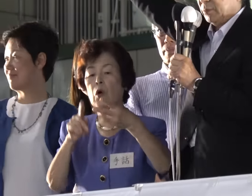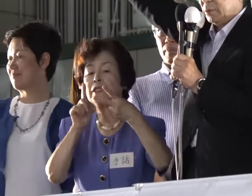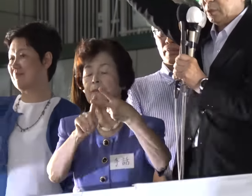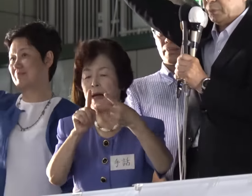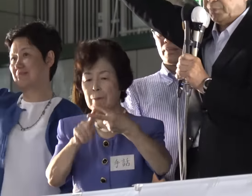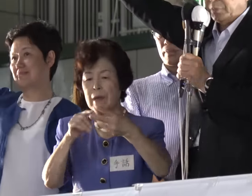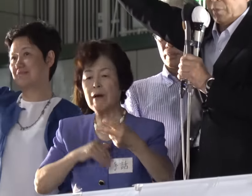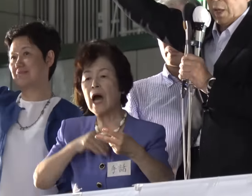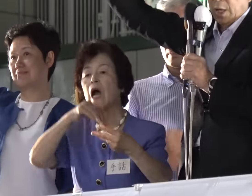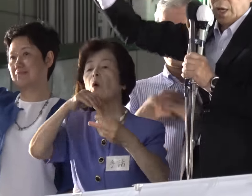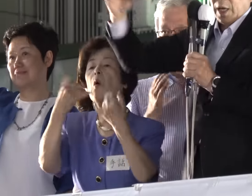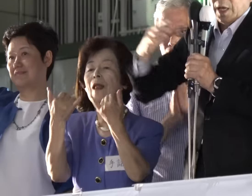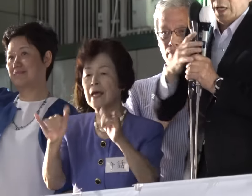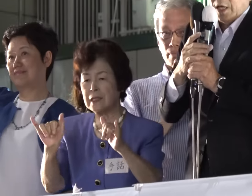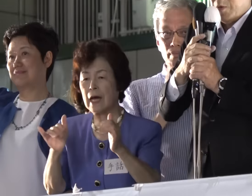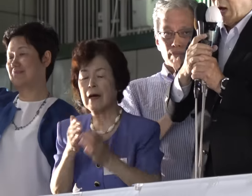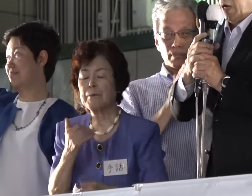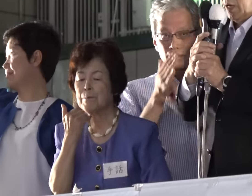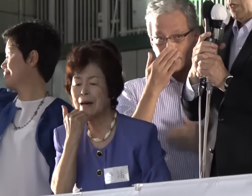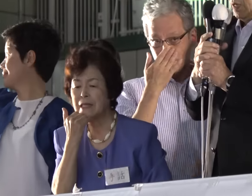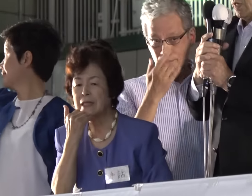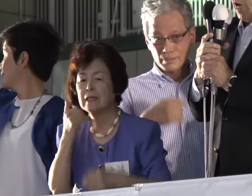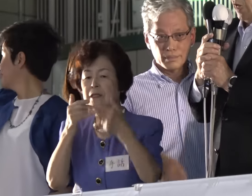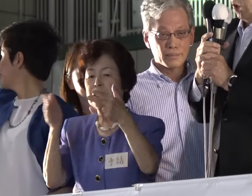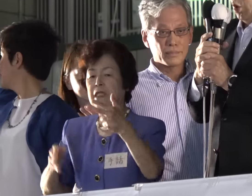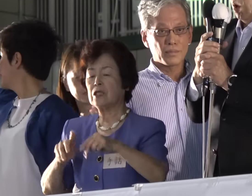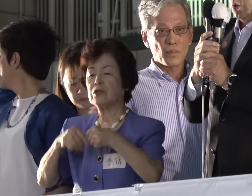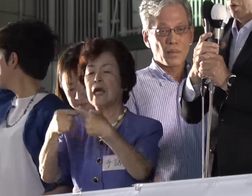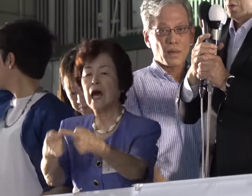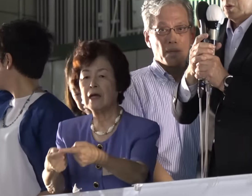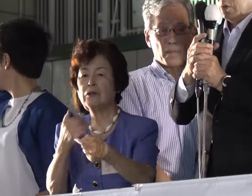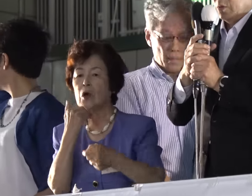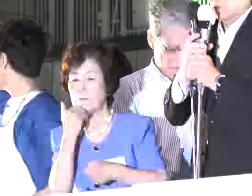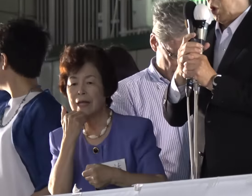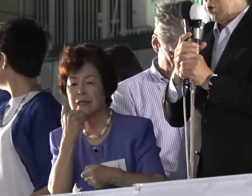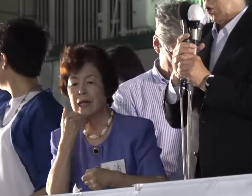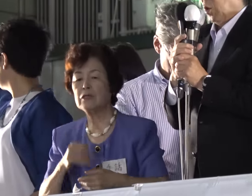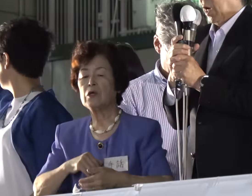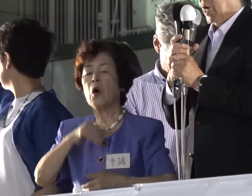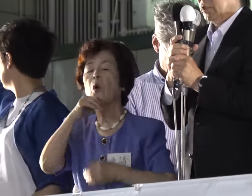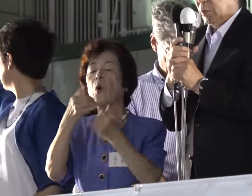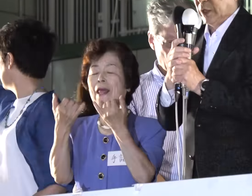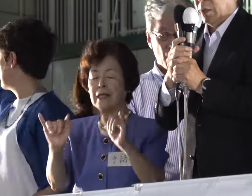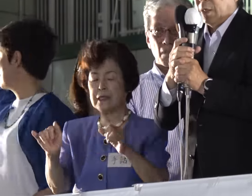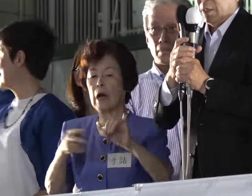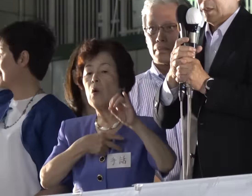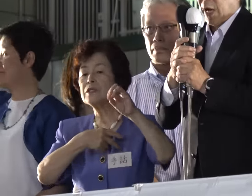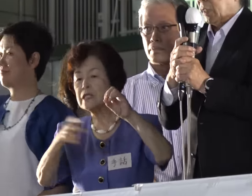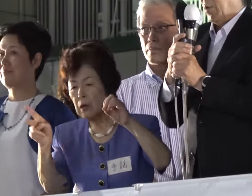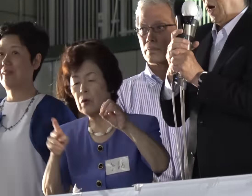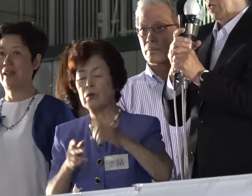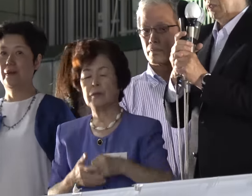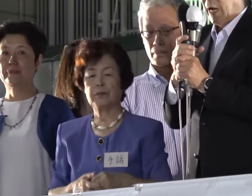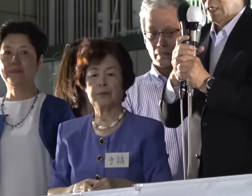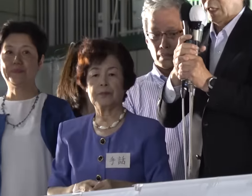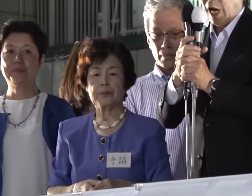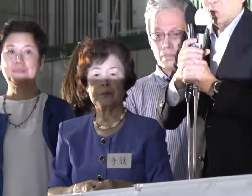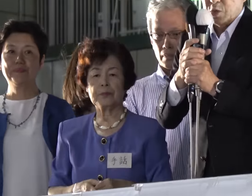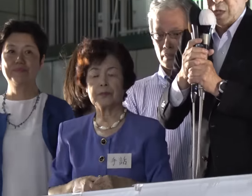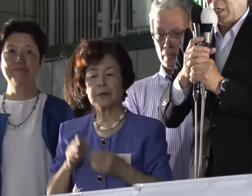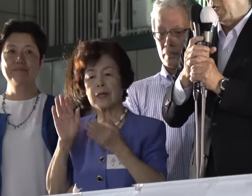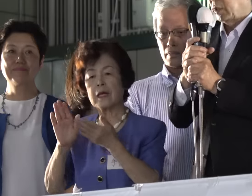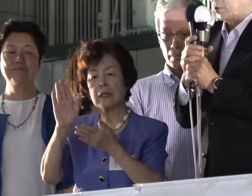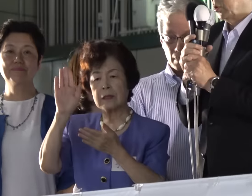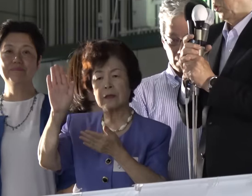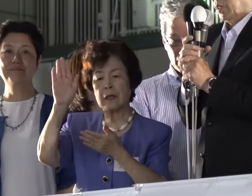ということです。今介護の少子高齢化が進み、やがては大介